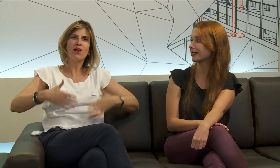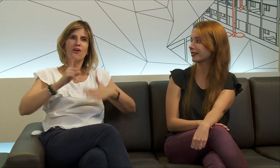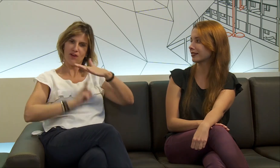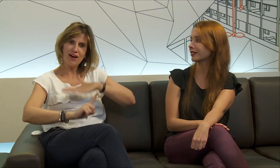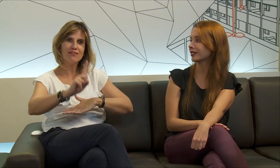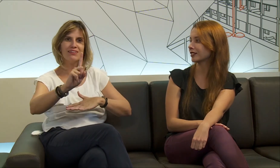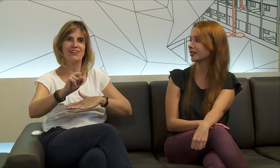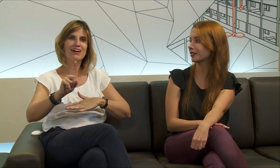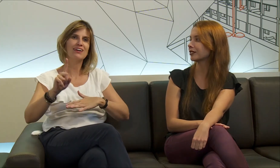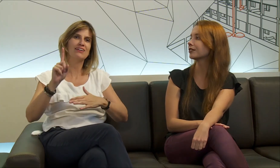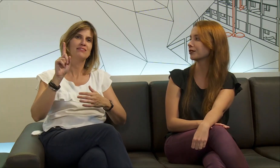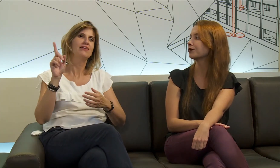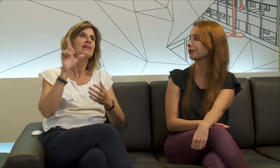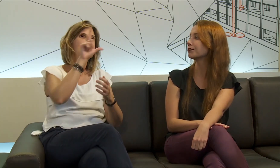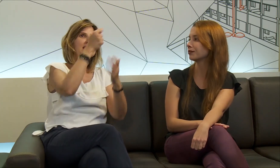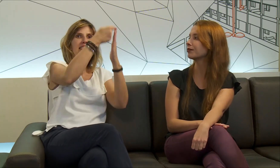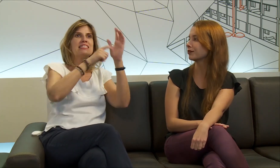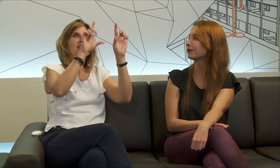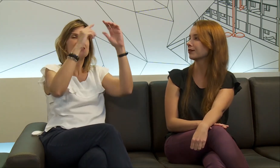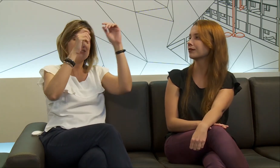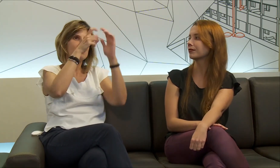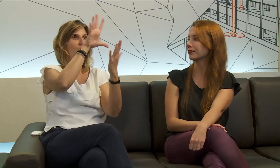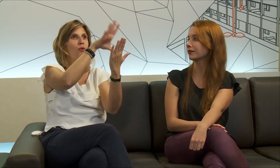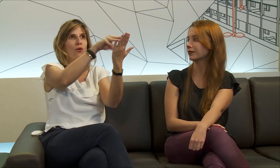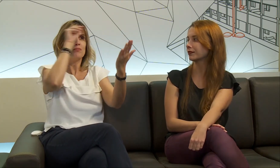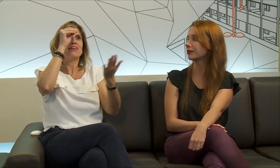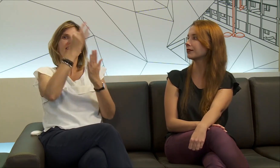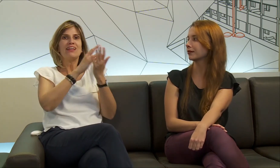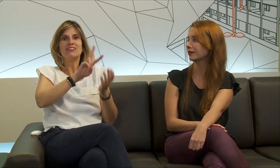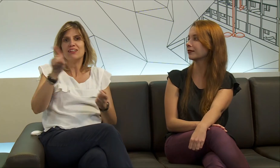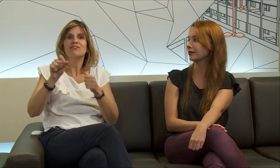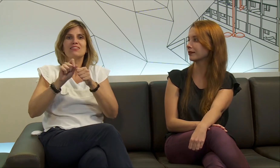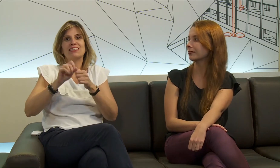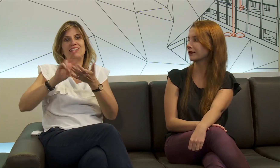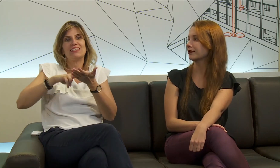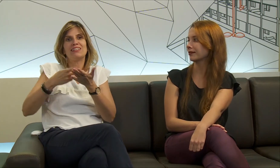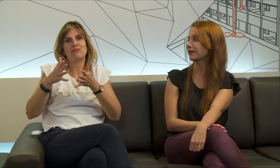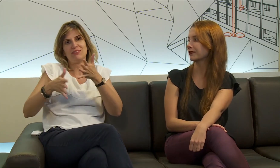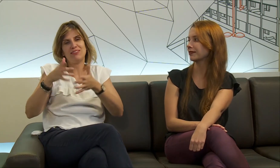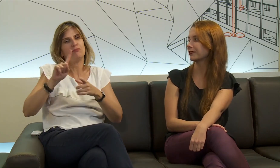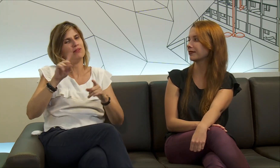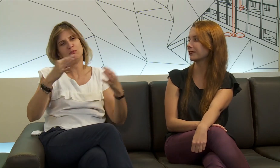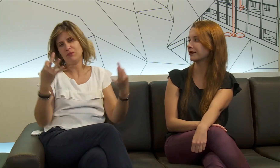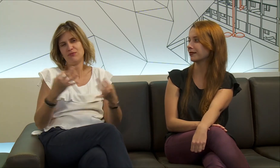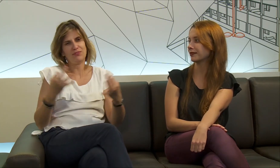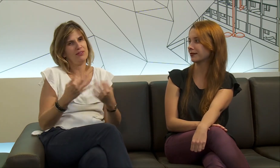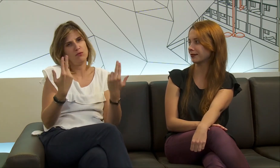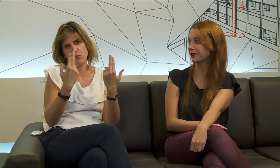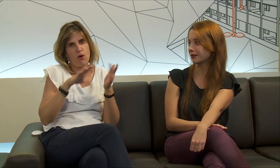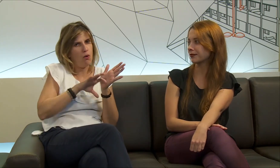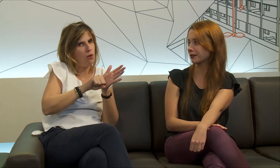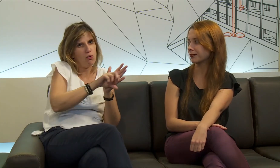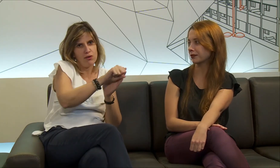trazem um avatar também, que passa o texto para a língua de sinais. Logicamente que